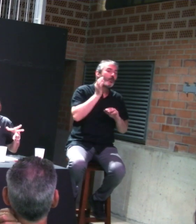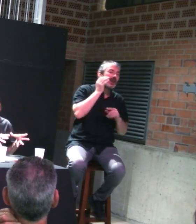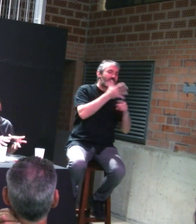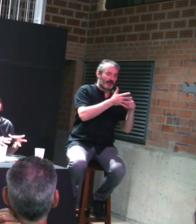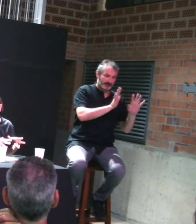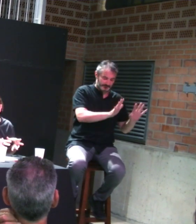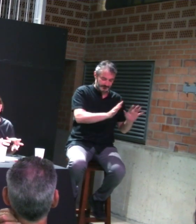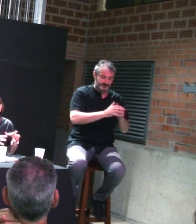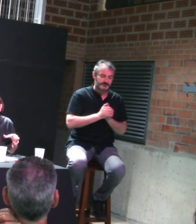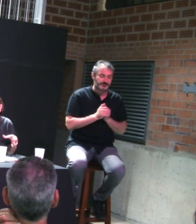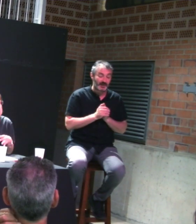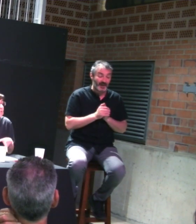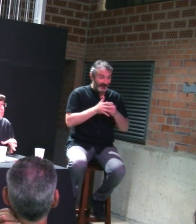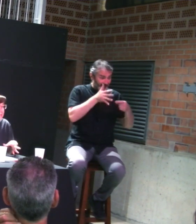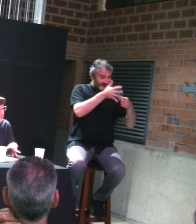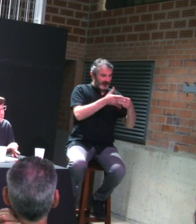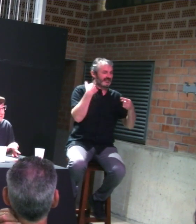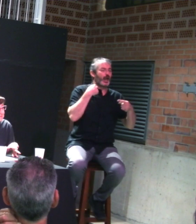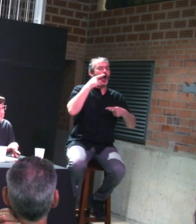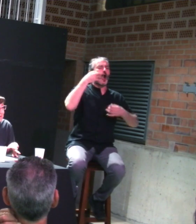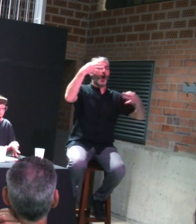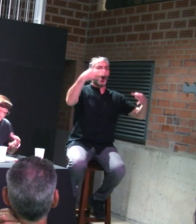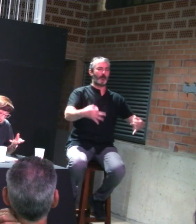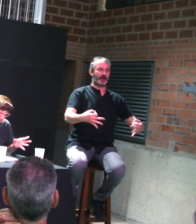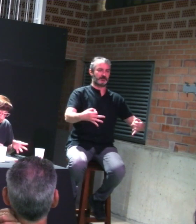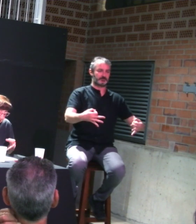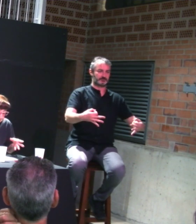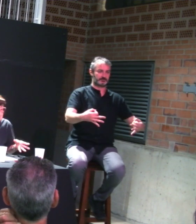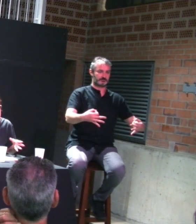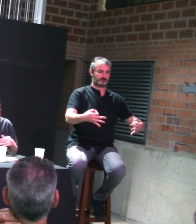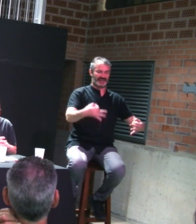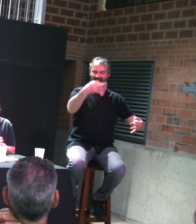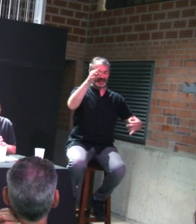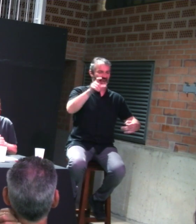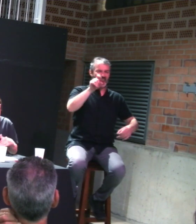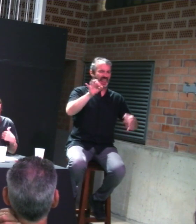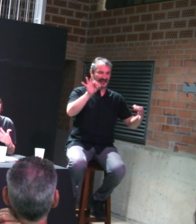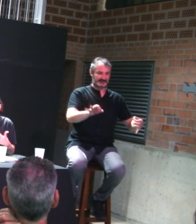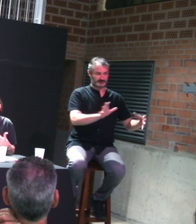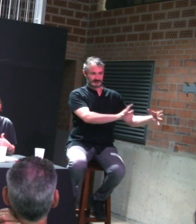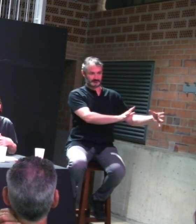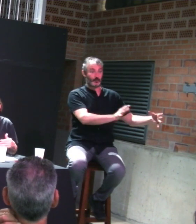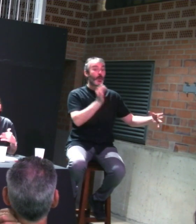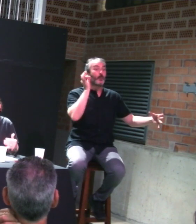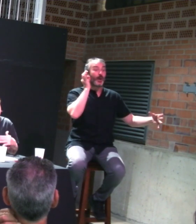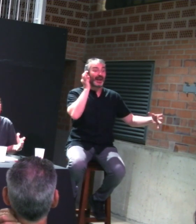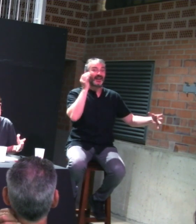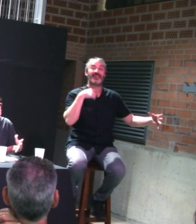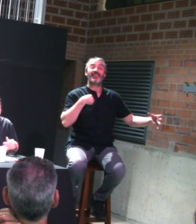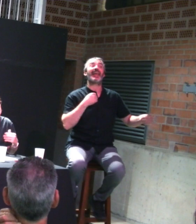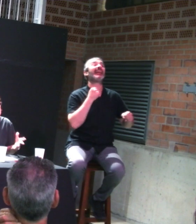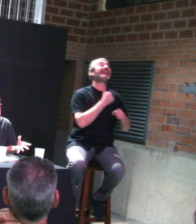que la fábrica era cosa de hombres. O dicho de otra manera, que las mujeres no tenían